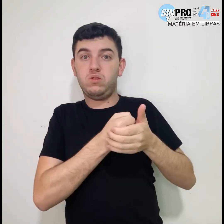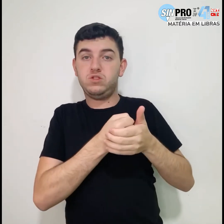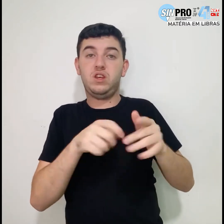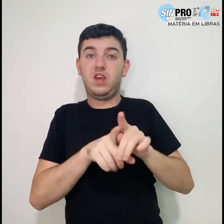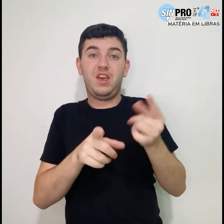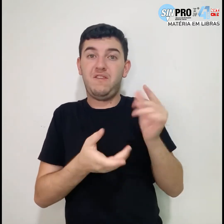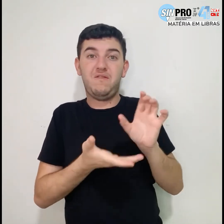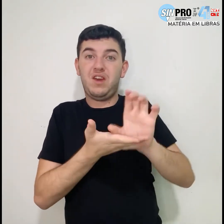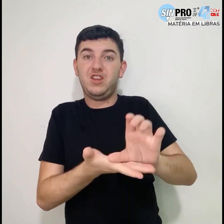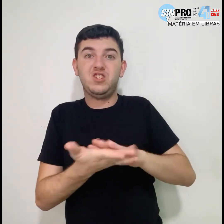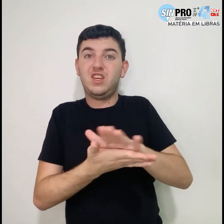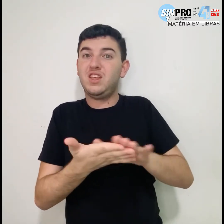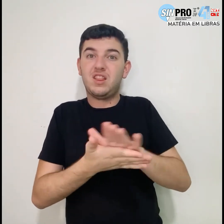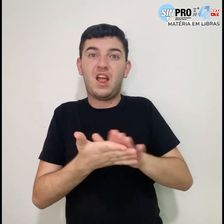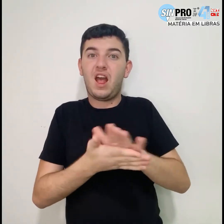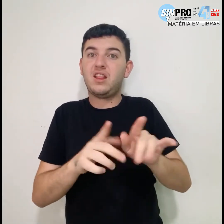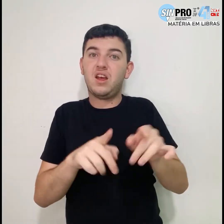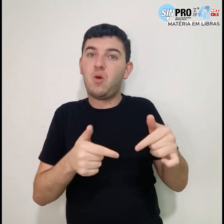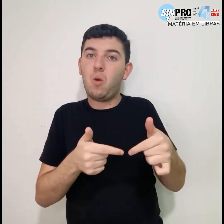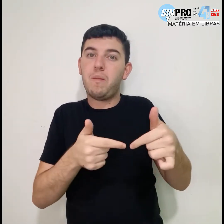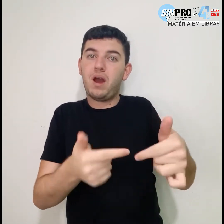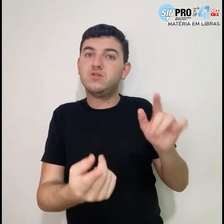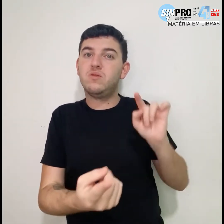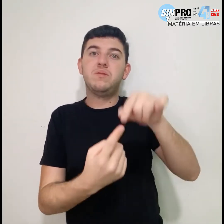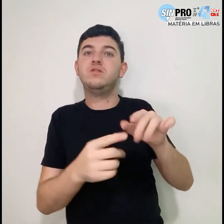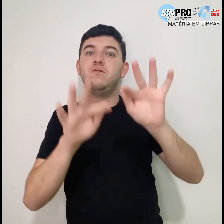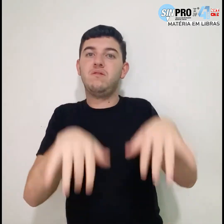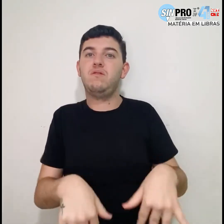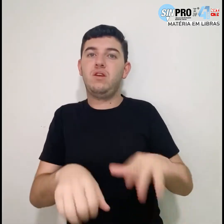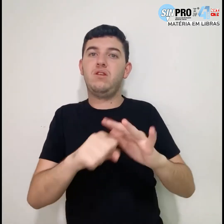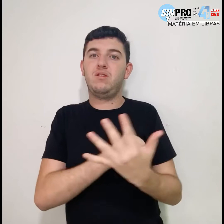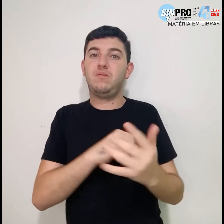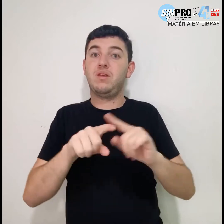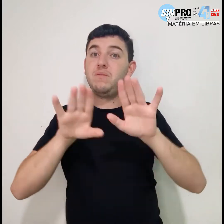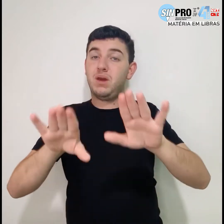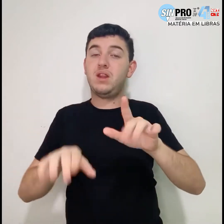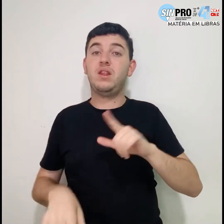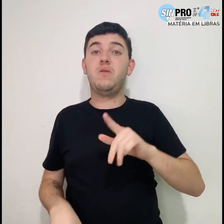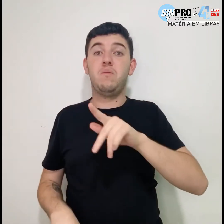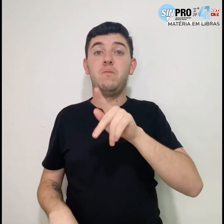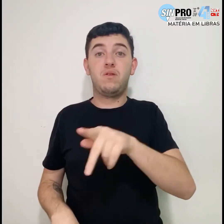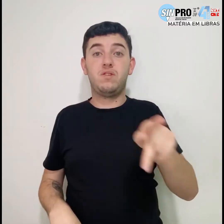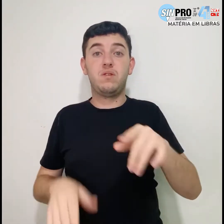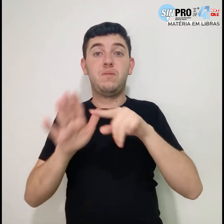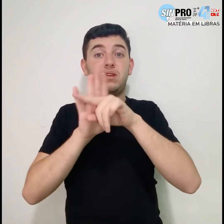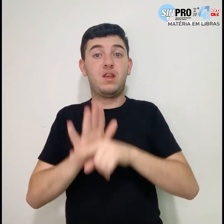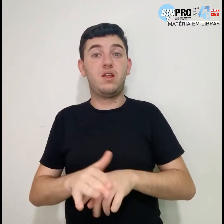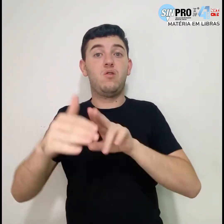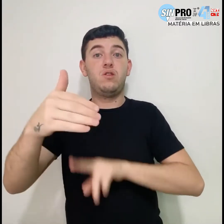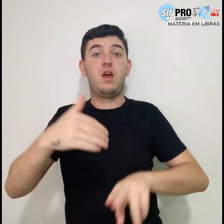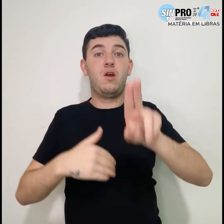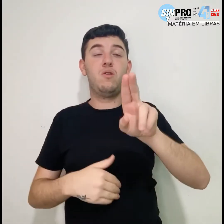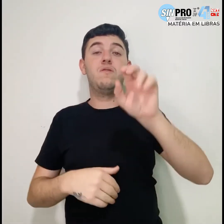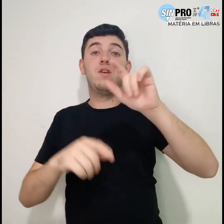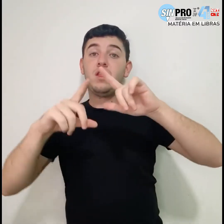O professor e pesquisador da Universidade de Brasília, Vildo Navegantes de Araújo, professor